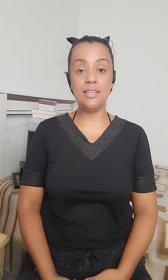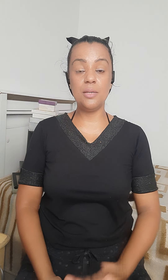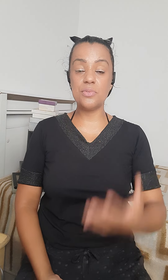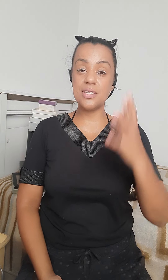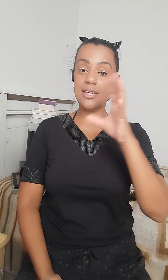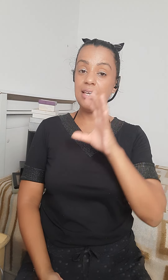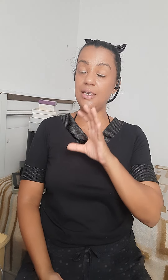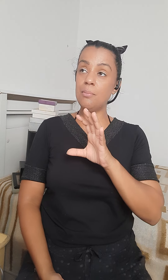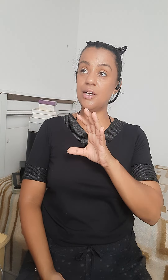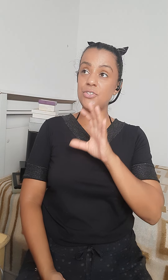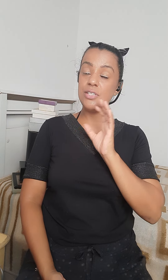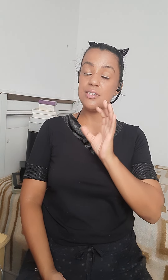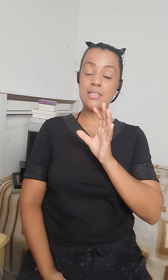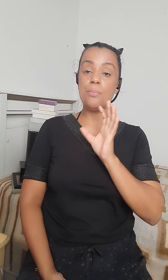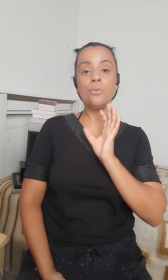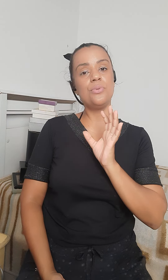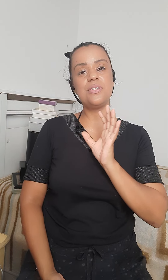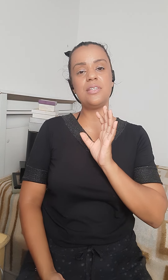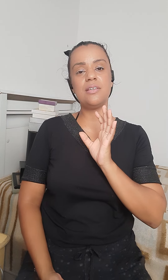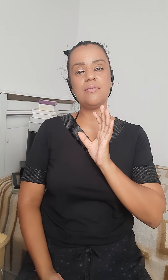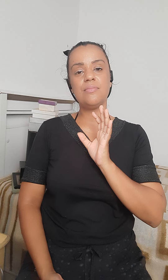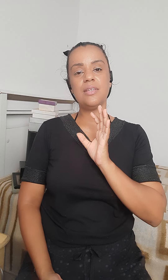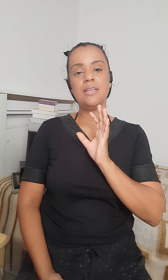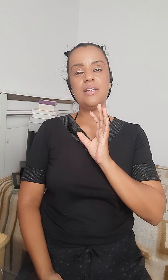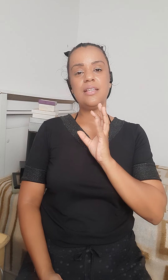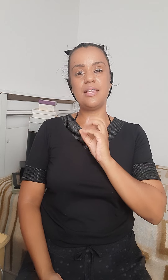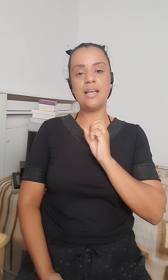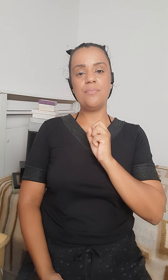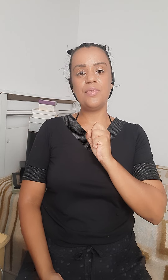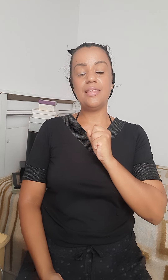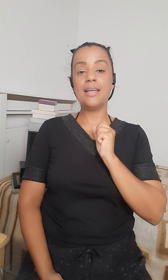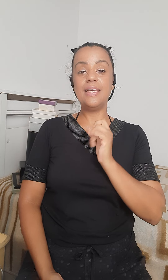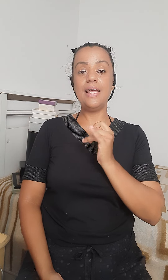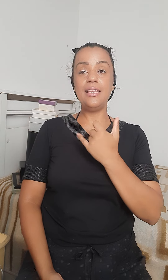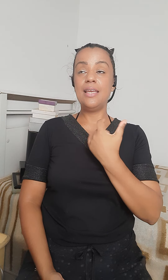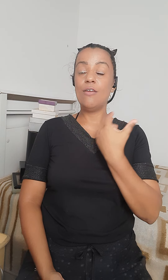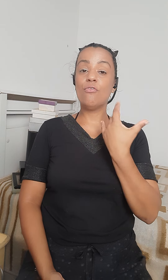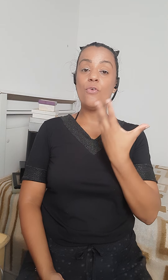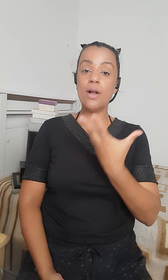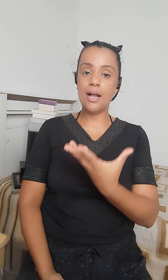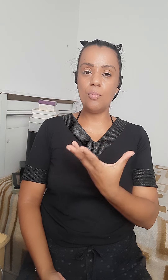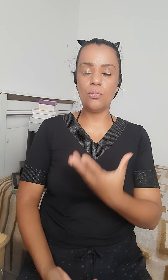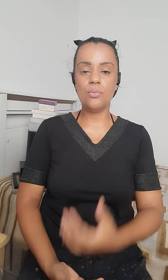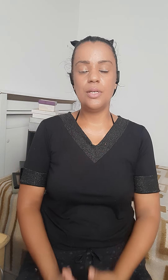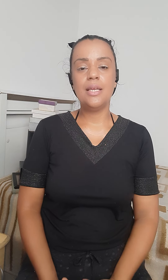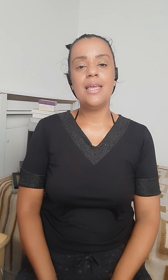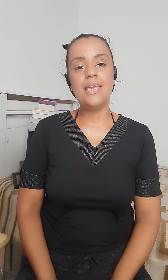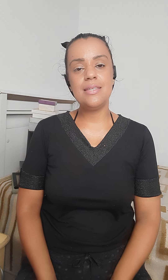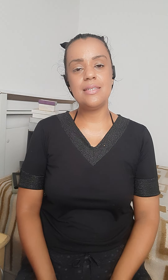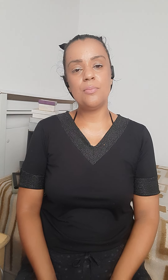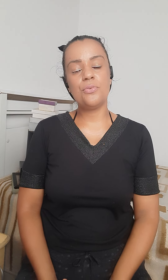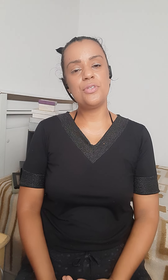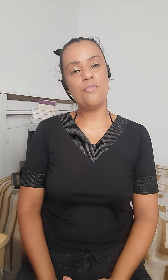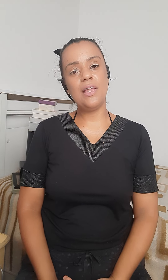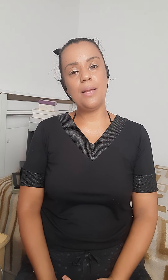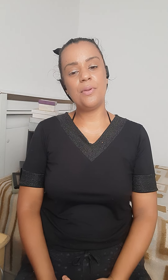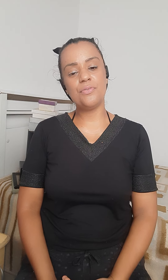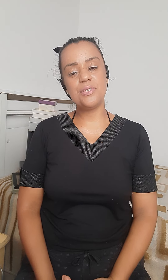entendemos daquela imagem a ser produzida, tá? Daquele vocábulo. Exemplo, se eu falar para